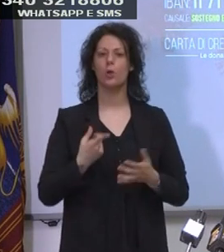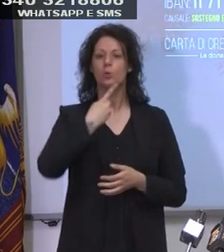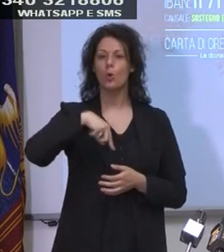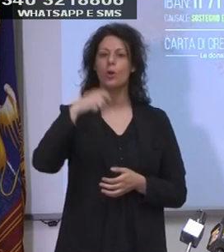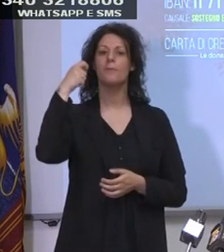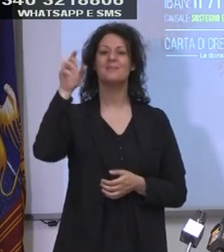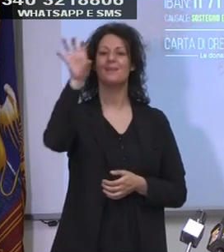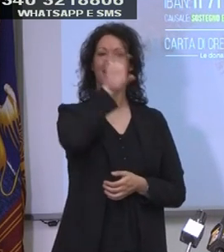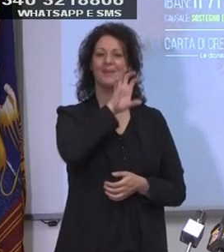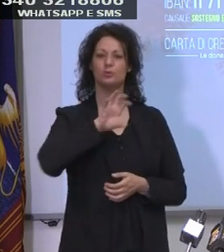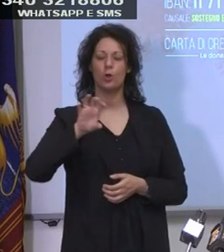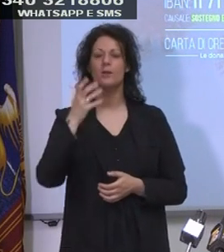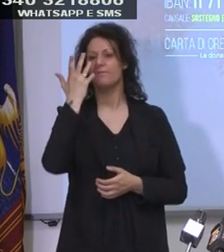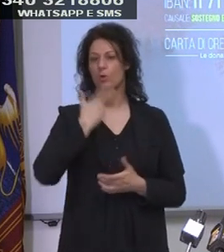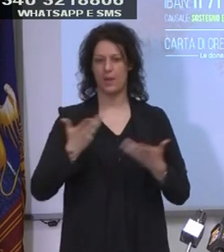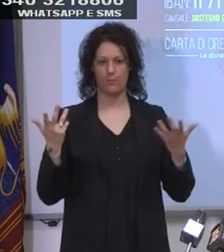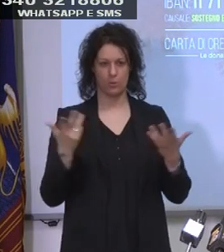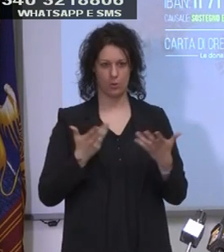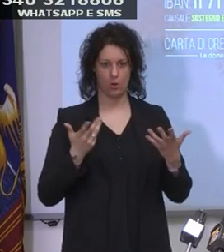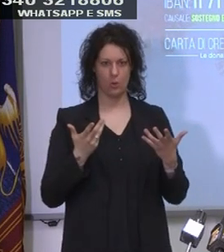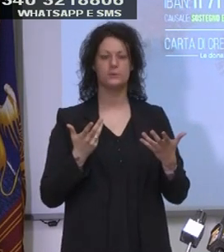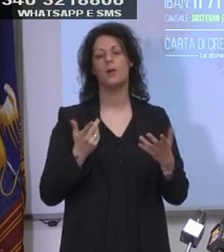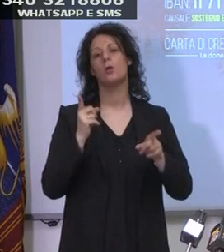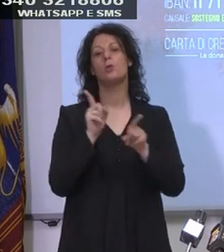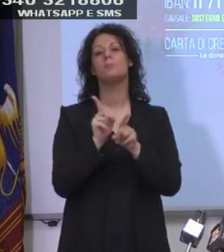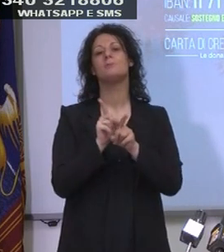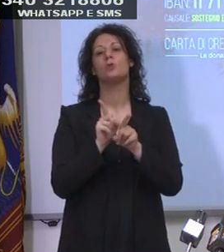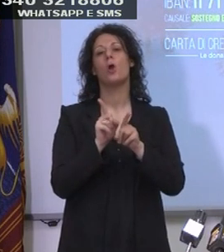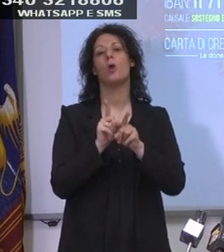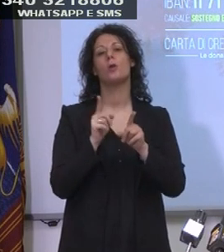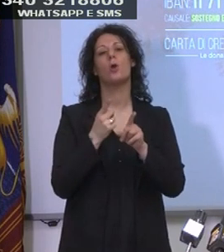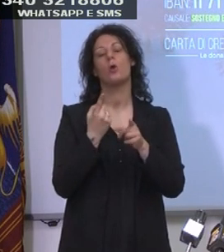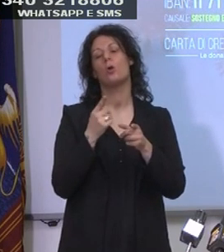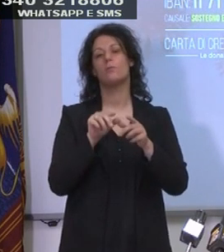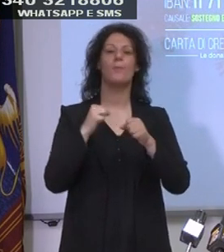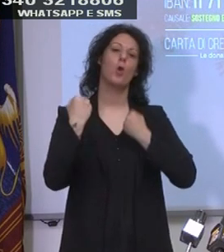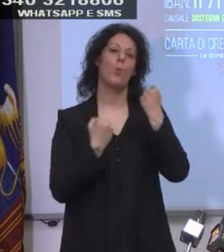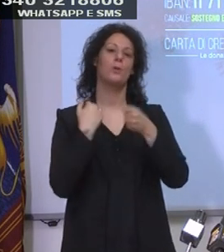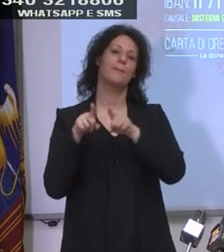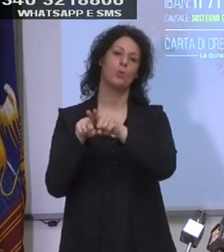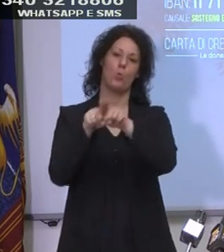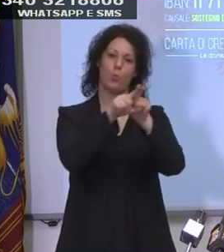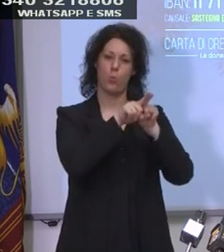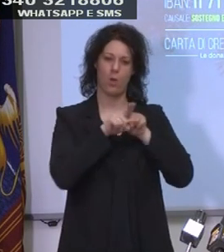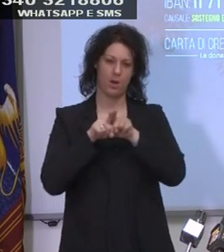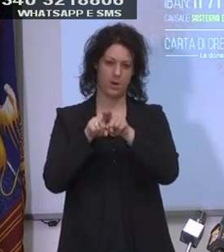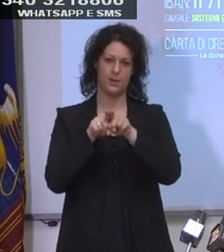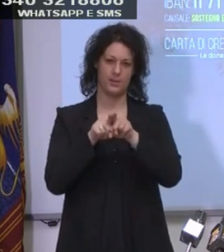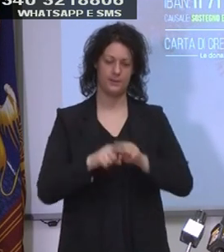lavoriamo perché quantomeno per macro aree ci siano degli atteggiamenti uguali, no? Unisoni. Pensa al